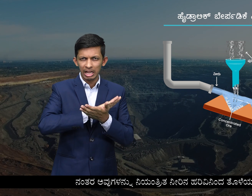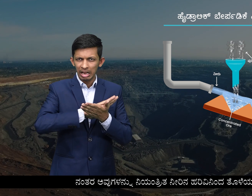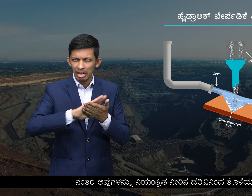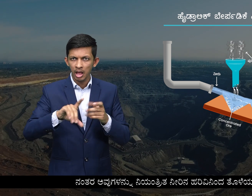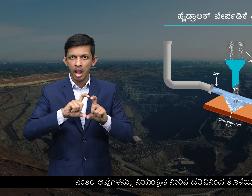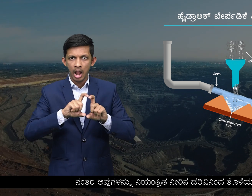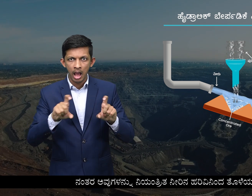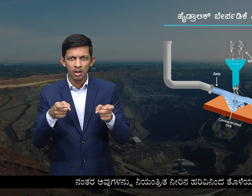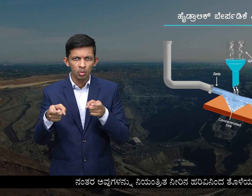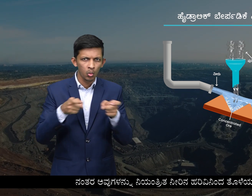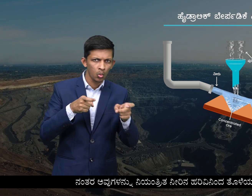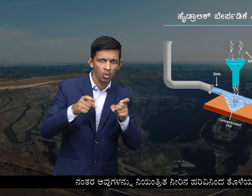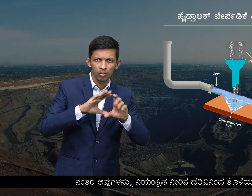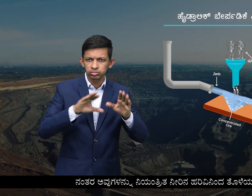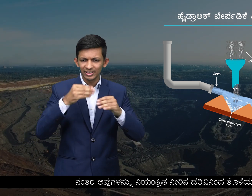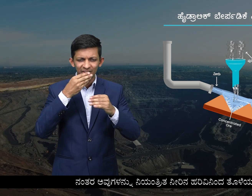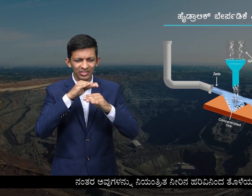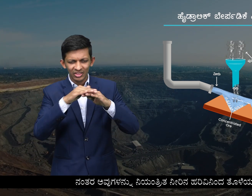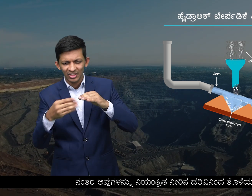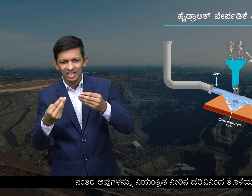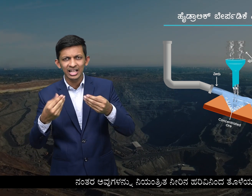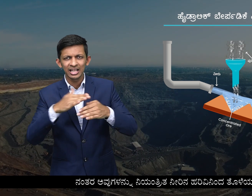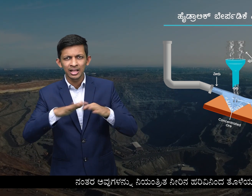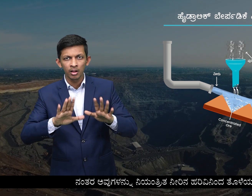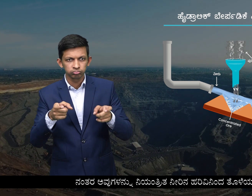ಅವುಗಳನ್ನ ನಿಯಂತ್ರಿತ ನೀರಿನ ಹರಿವಿನಿಂದ ತೊಳೆಯಲಾಗುತ್ತೆ.